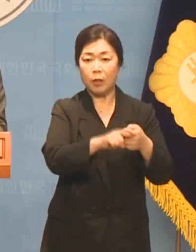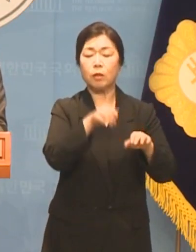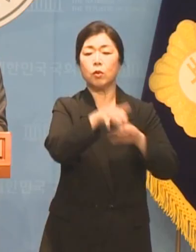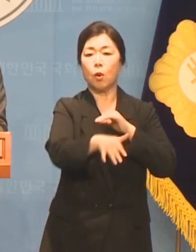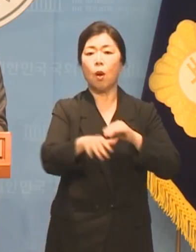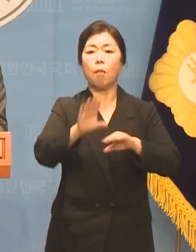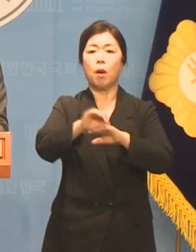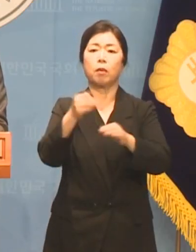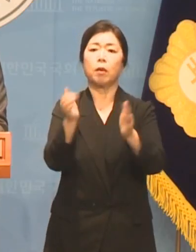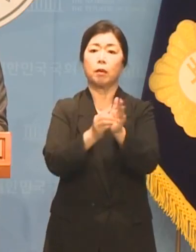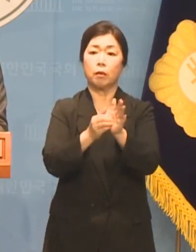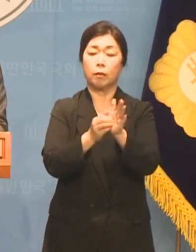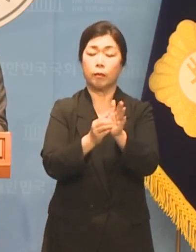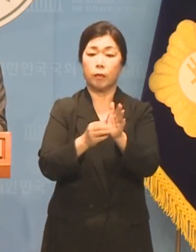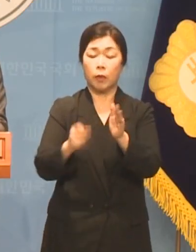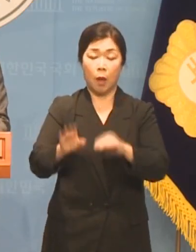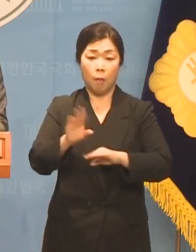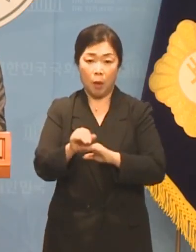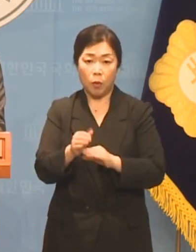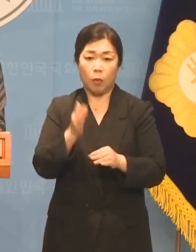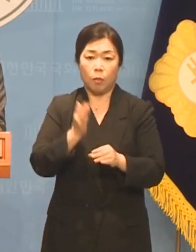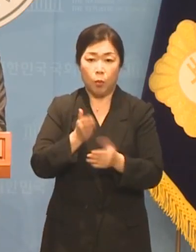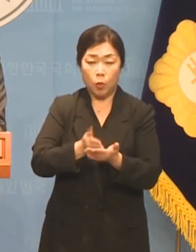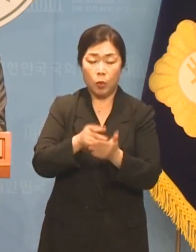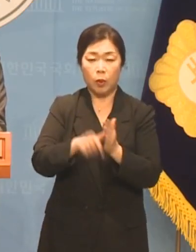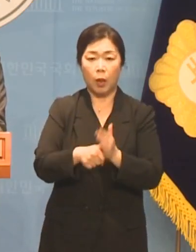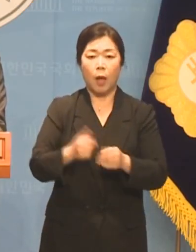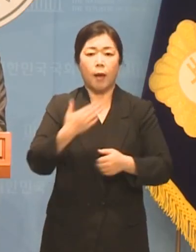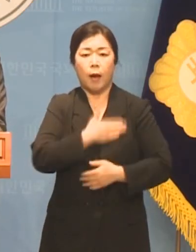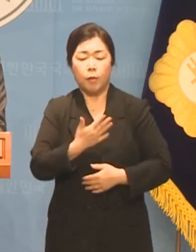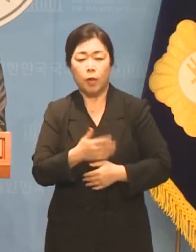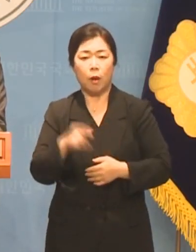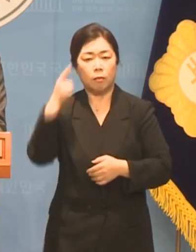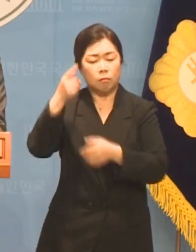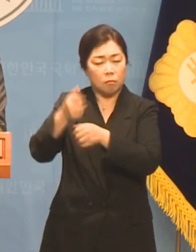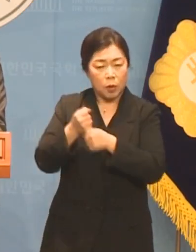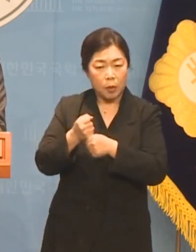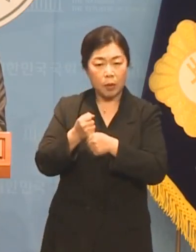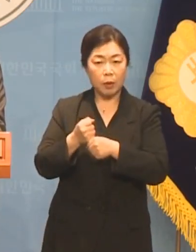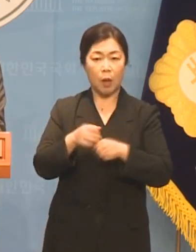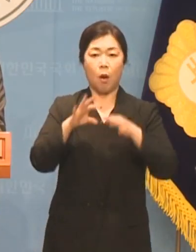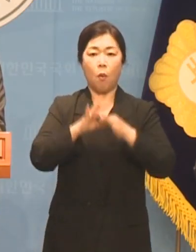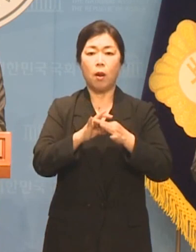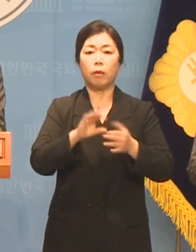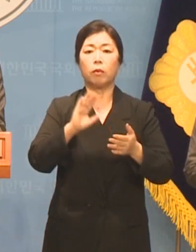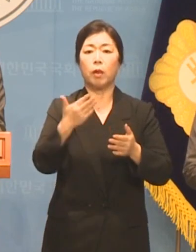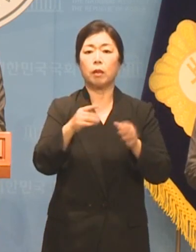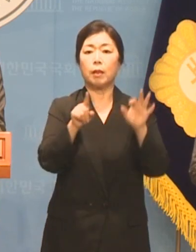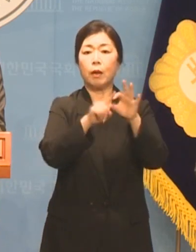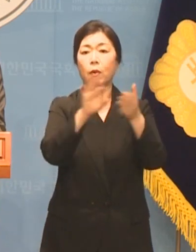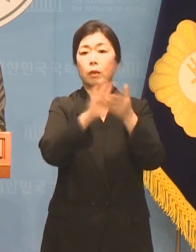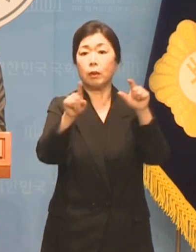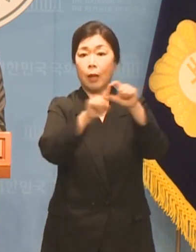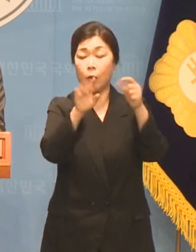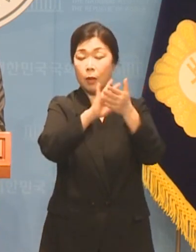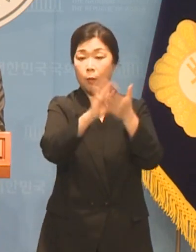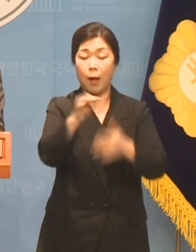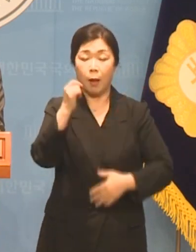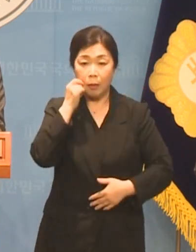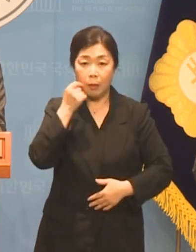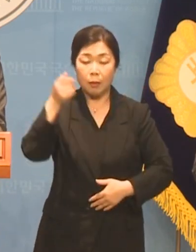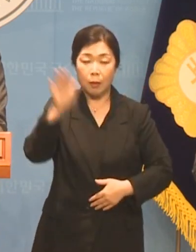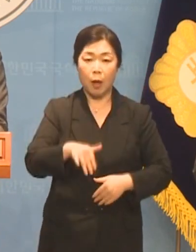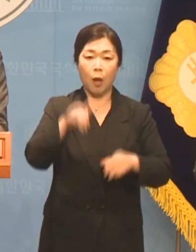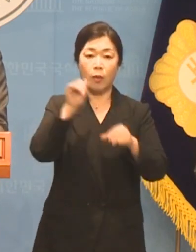선거와 관련한 보도에서 감정 또는 편견이 개입된 용어를 사용하여서는 아니 된다는 선거방송심의위원회에